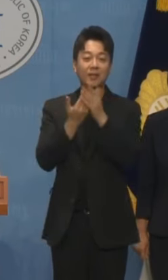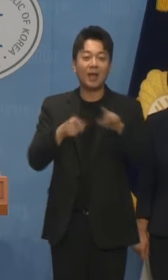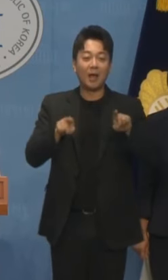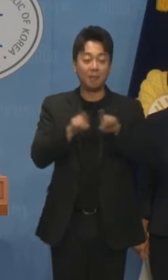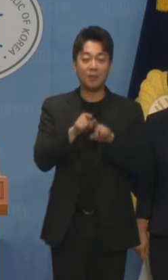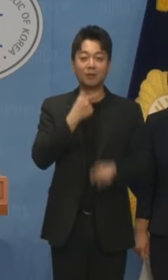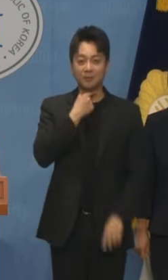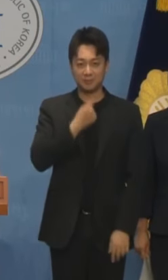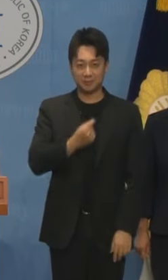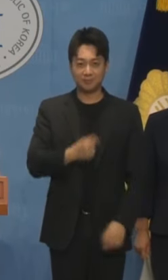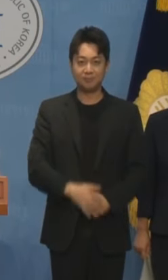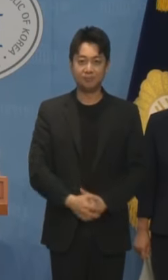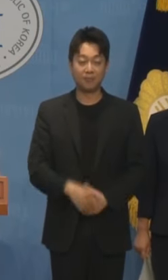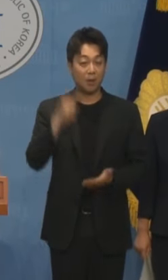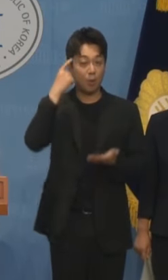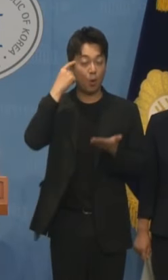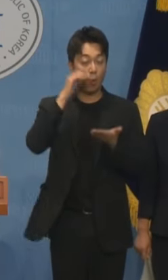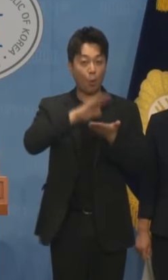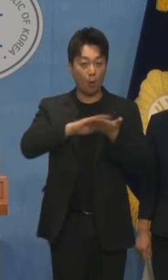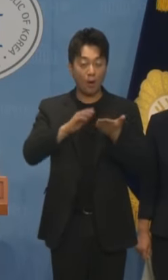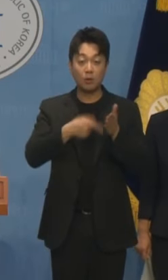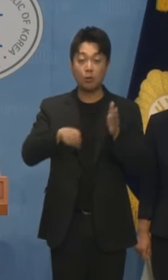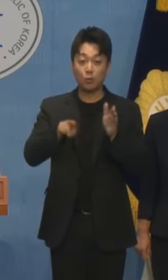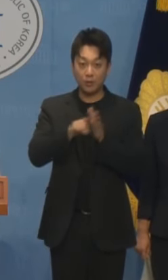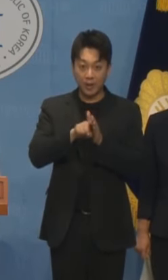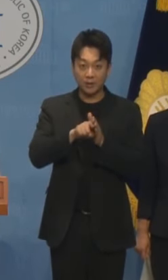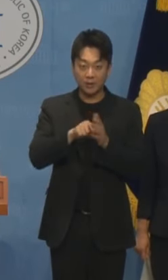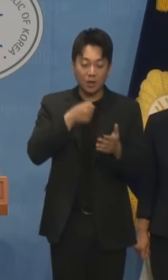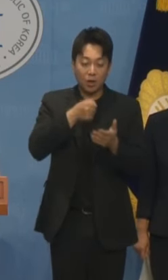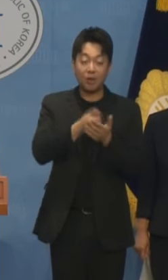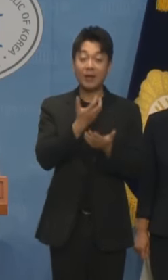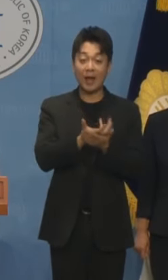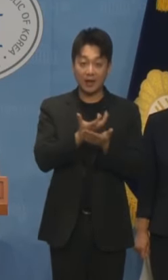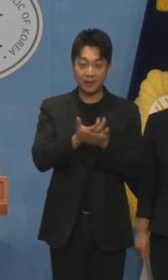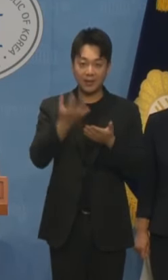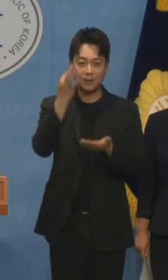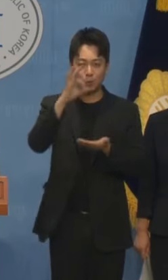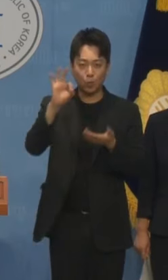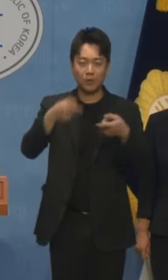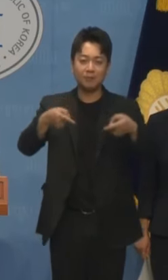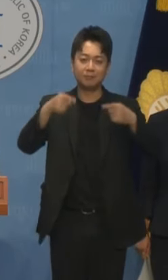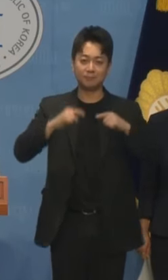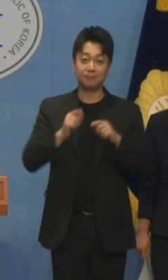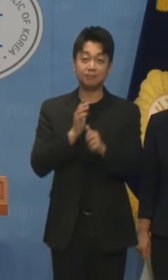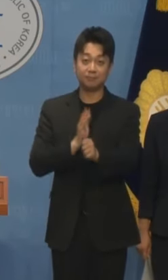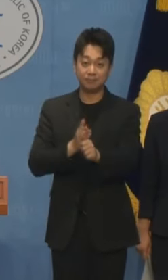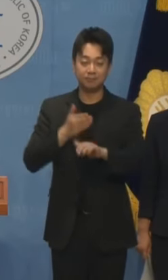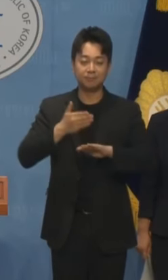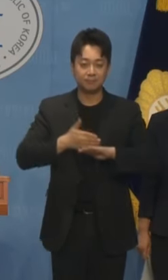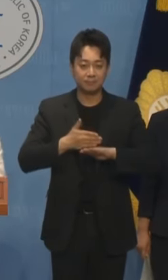한반도 평화 시를 위한 국회 결의안에 동참을 다시 한번 호소드립니다